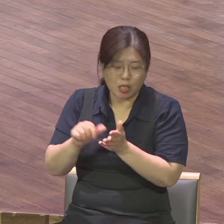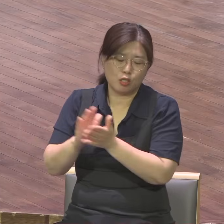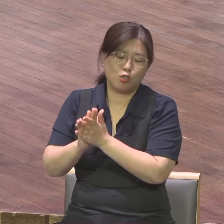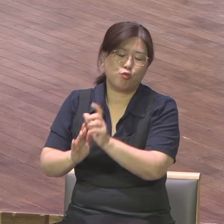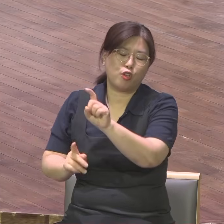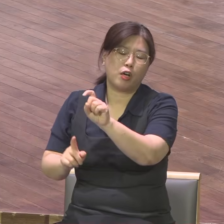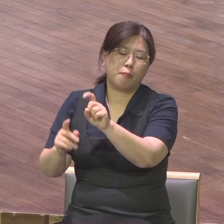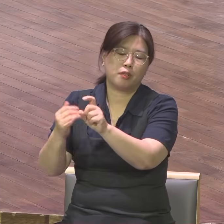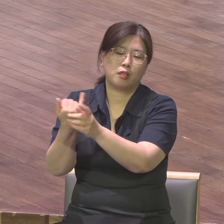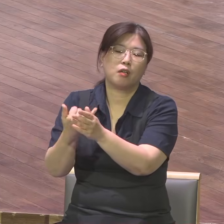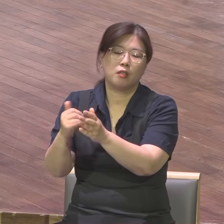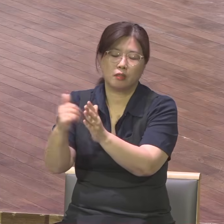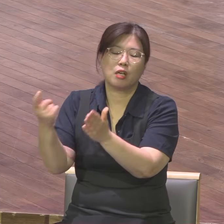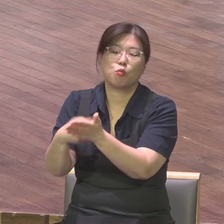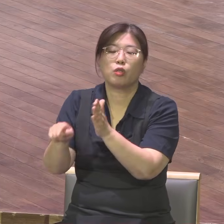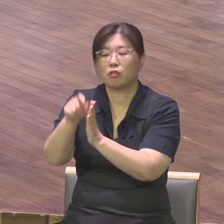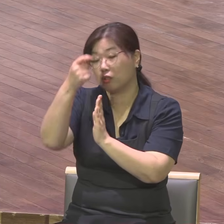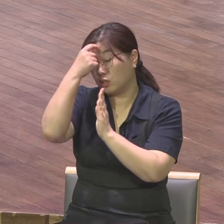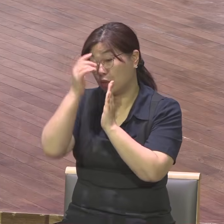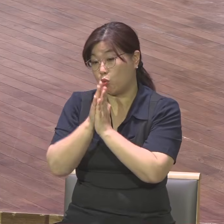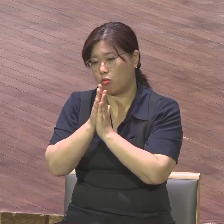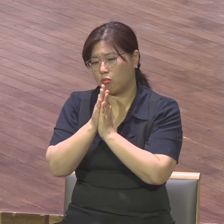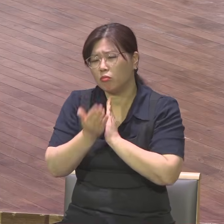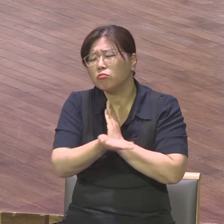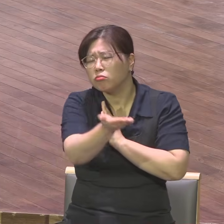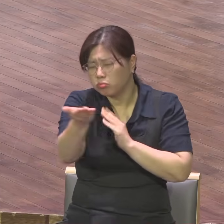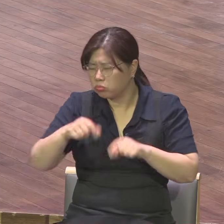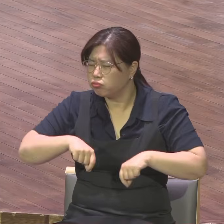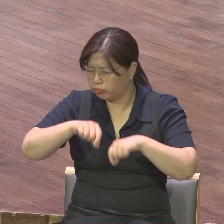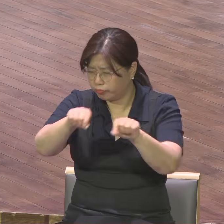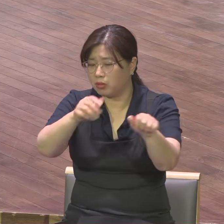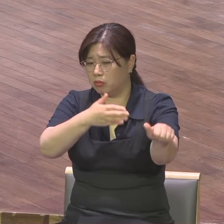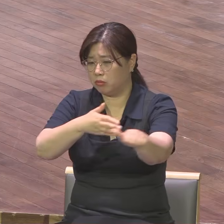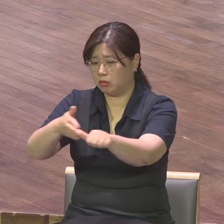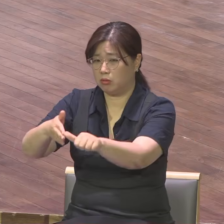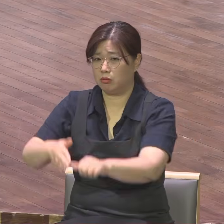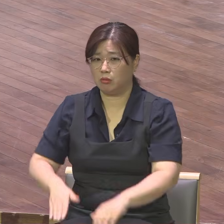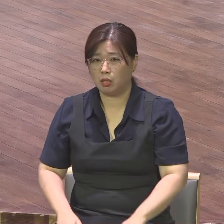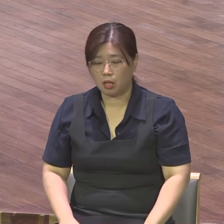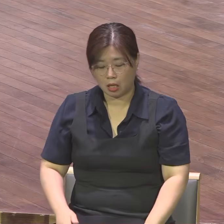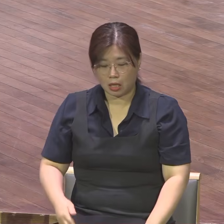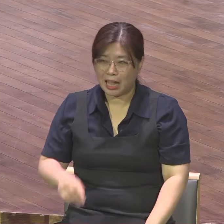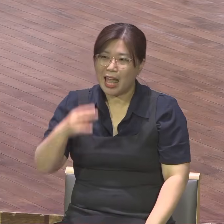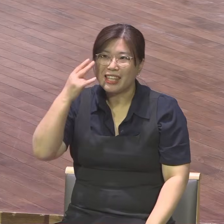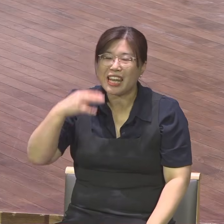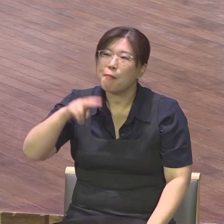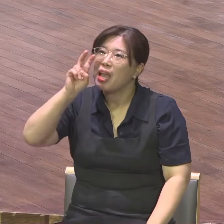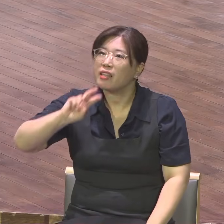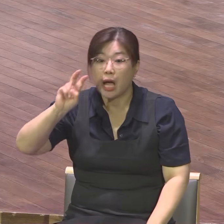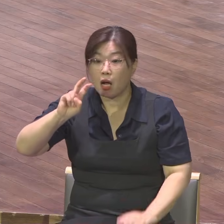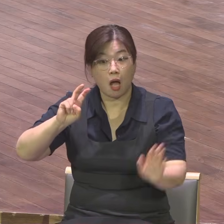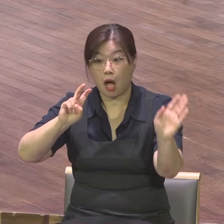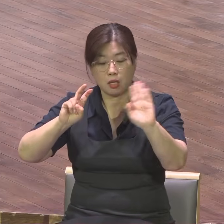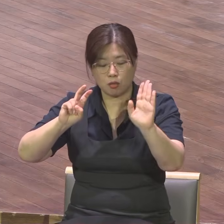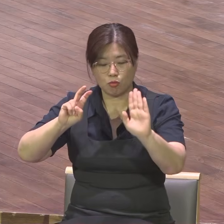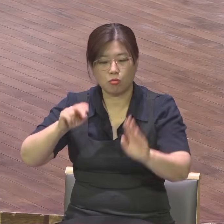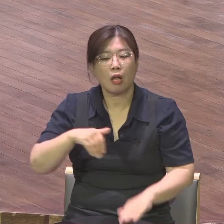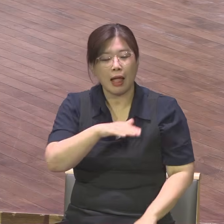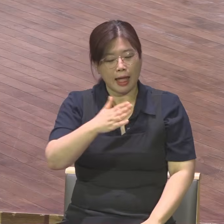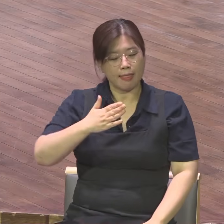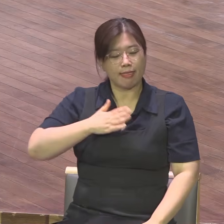에레미야가 나의 애가를 썼잖아요. 에레미야 애가 쓴 것처럼 나의 애가도 써보세요. 여러분 나의